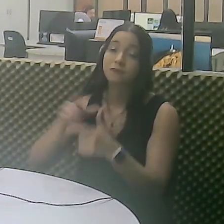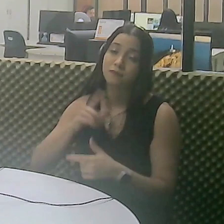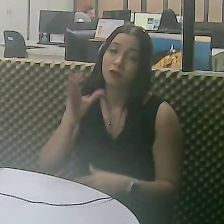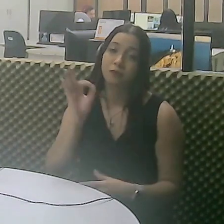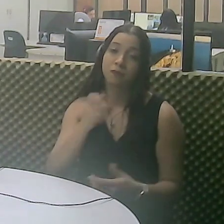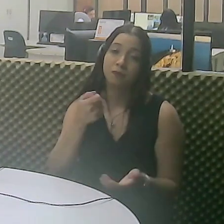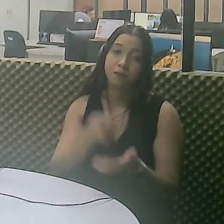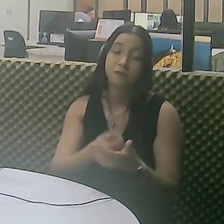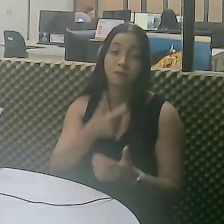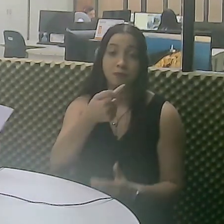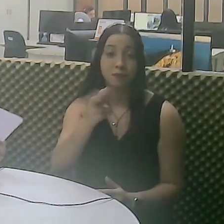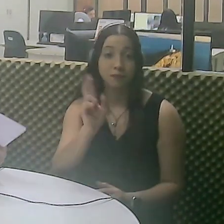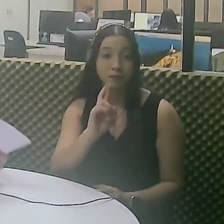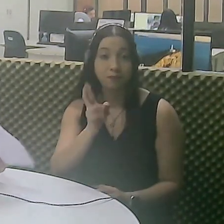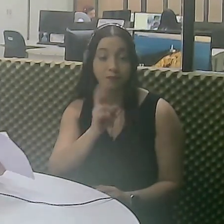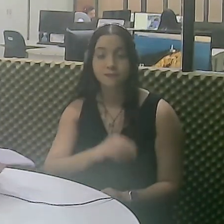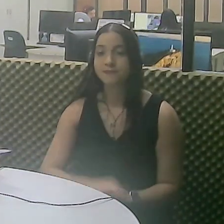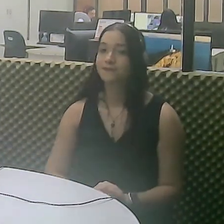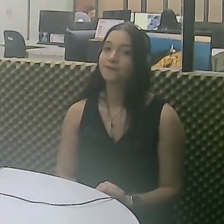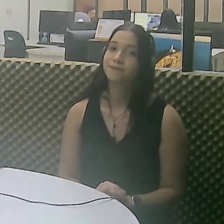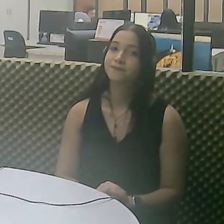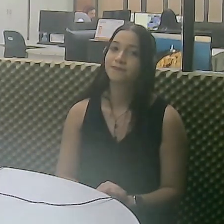taxa de R$ 7,00 por emissão.